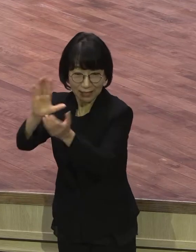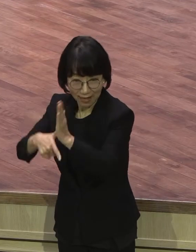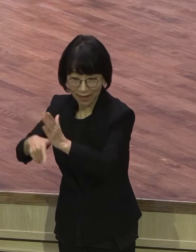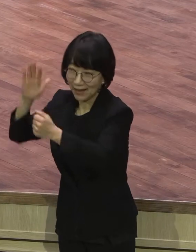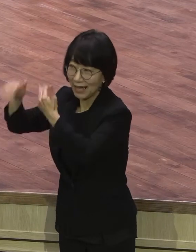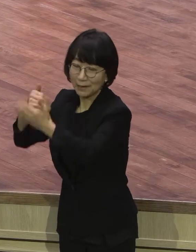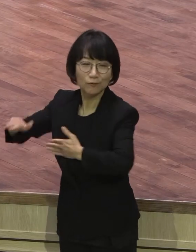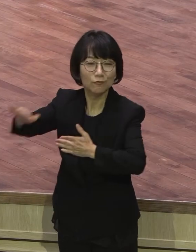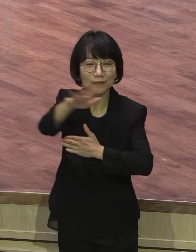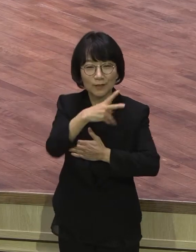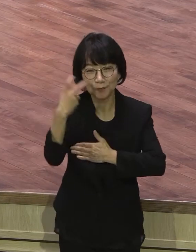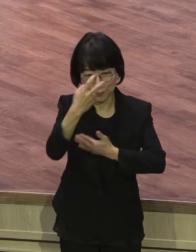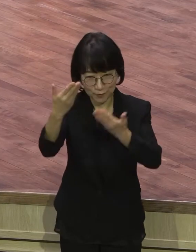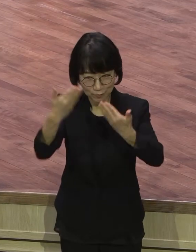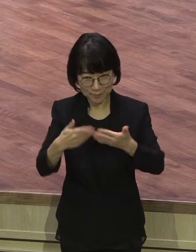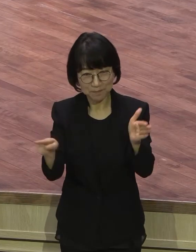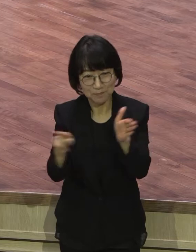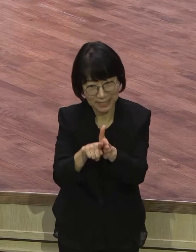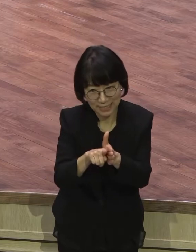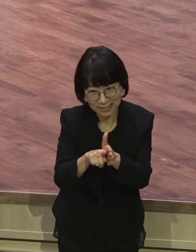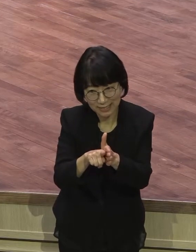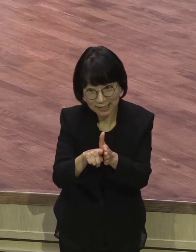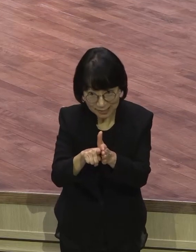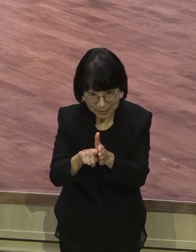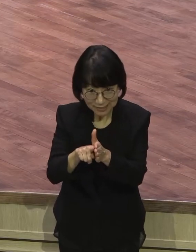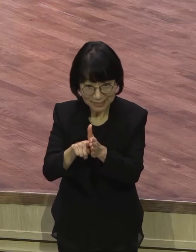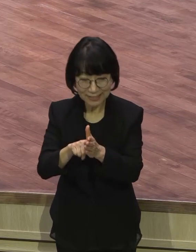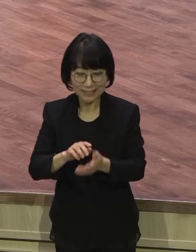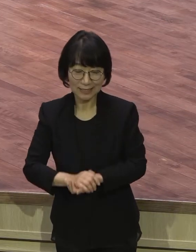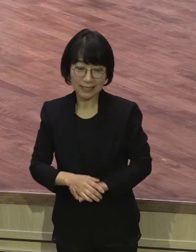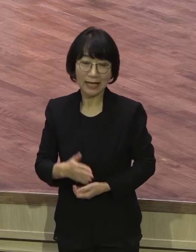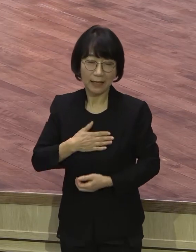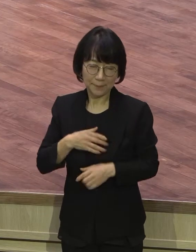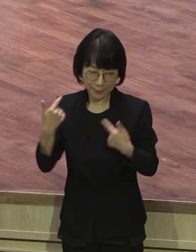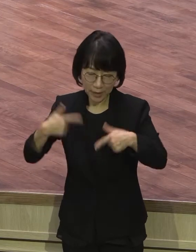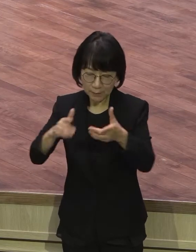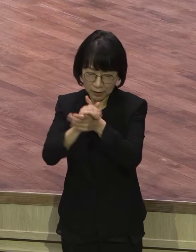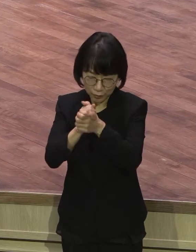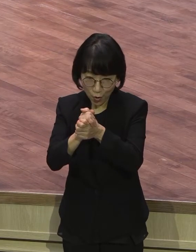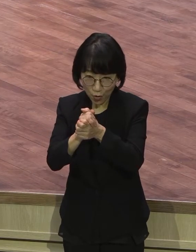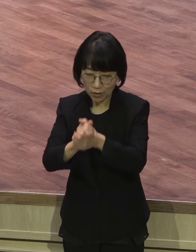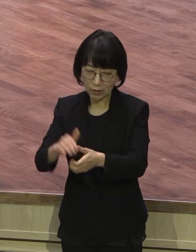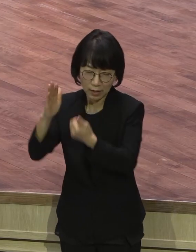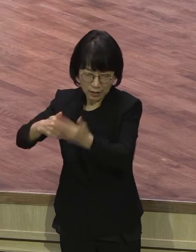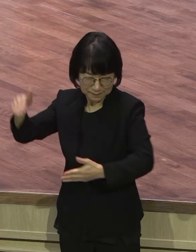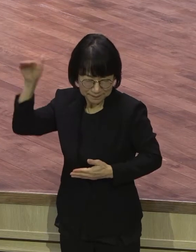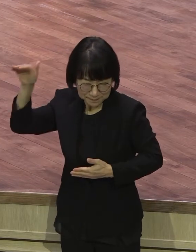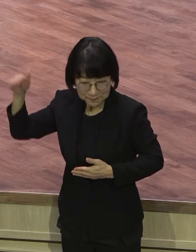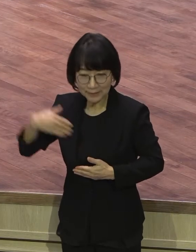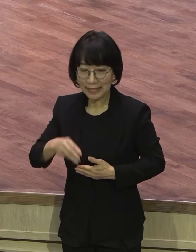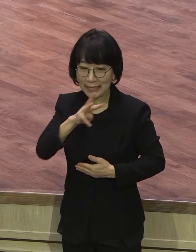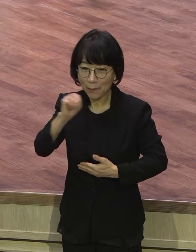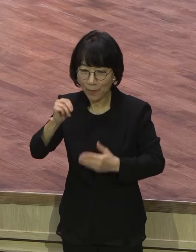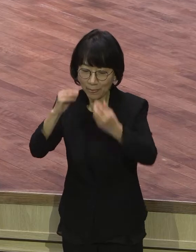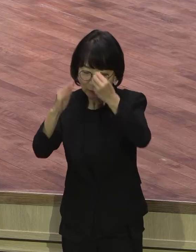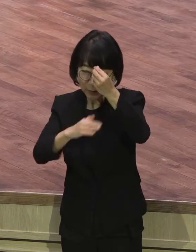바랍니다. 왜냐? 살아야 될 이유가 있기 때문에. 저는 매일 기도합니다. 하나님 우리 예원 가족들